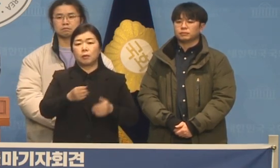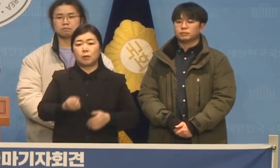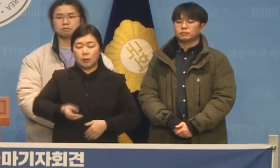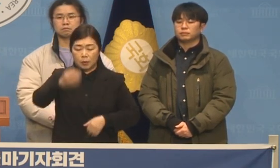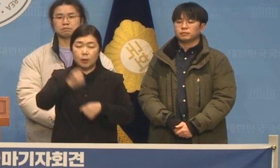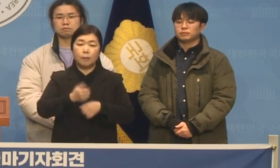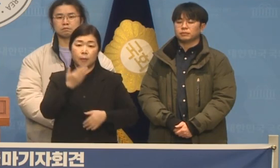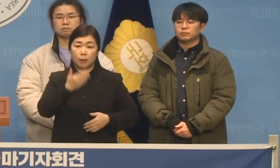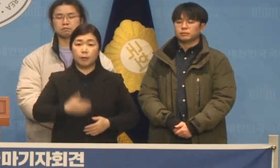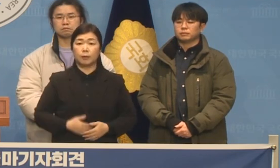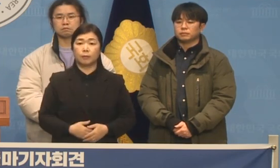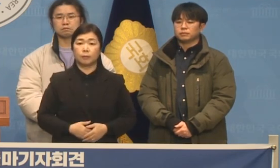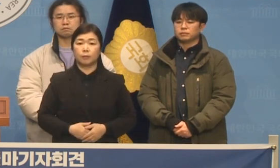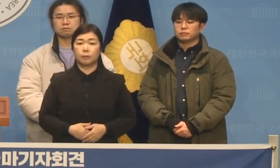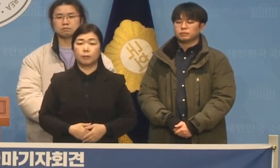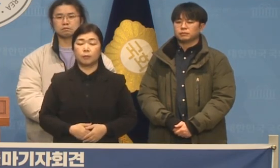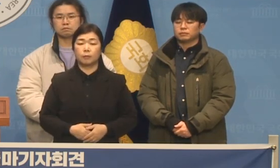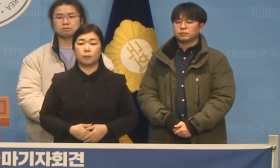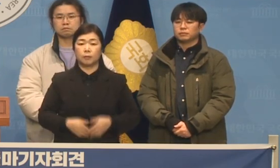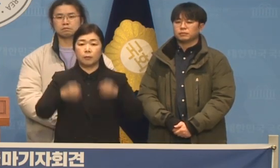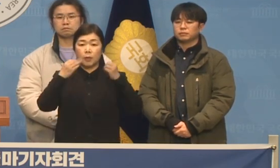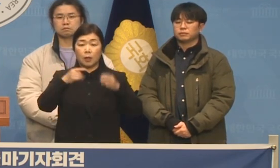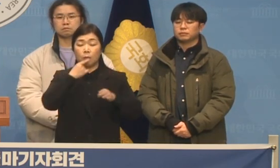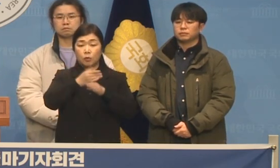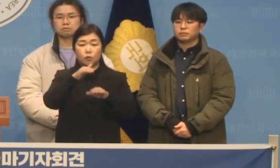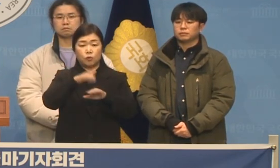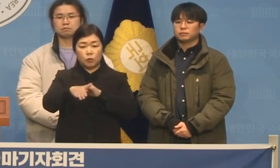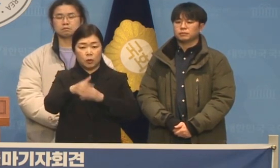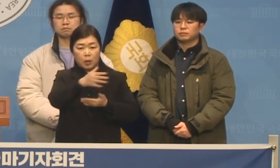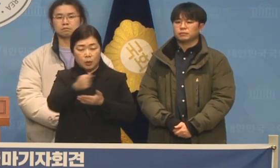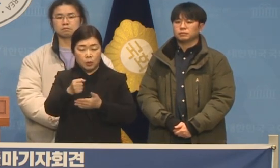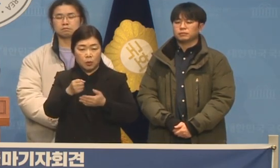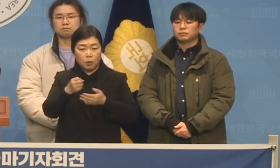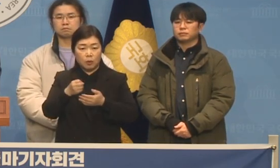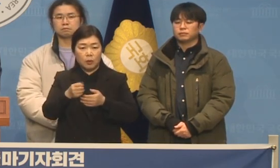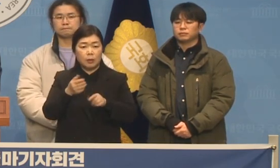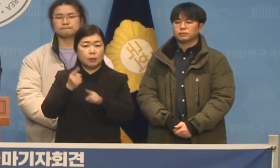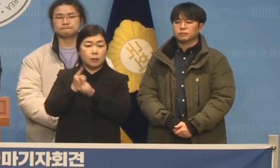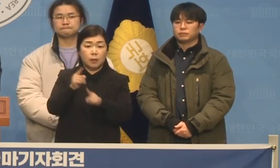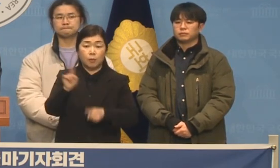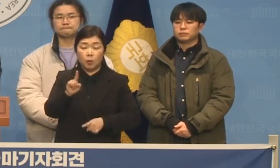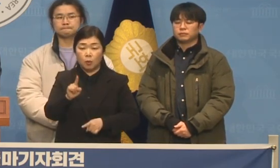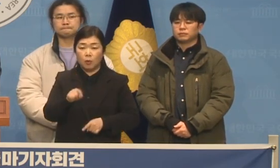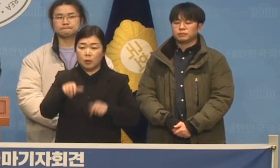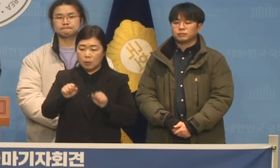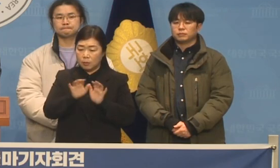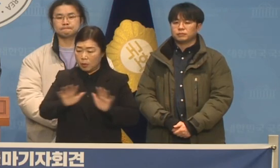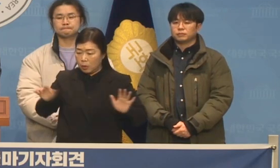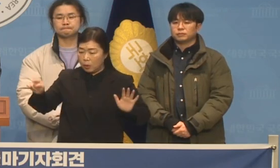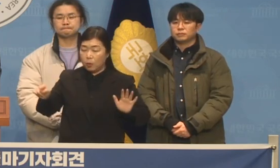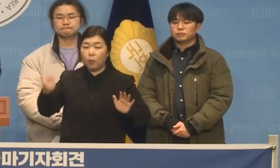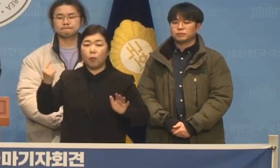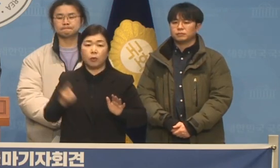그리고 새로운 민주주의로 세운 승리는 바로 여기 서 있는 시민들의 승리가 될